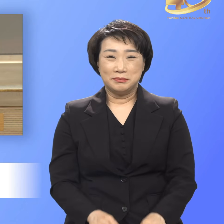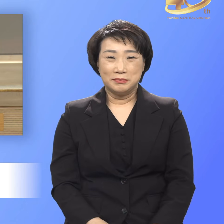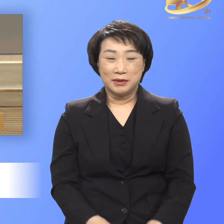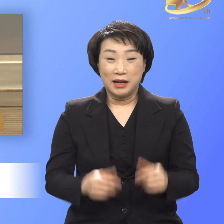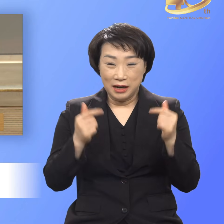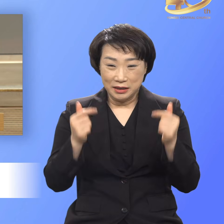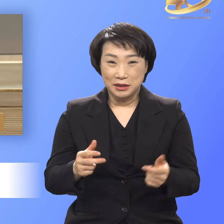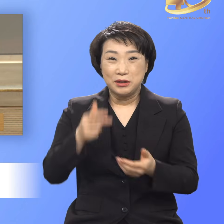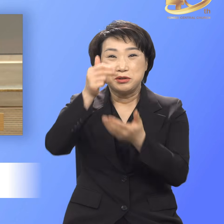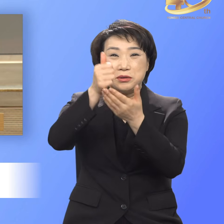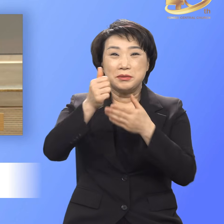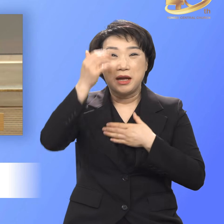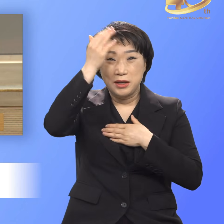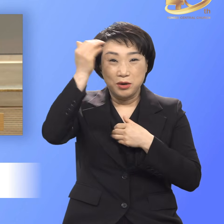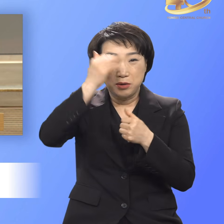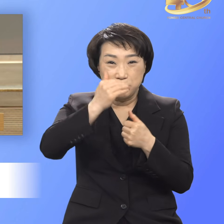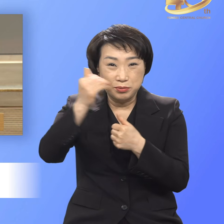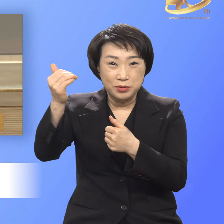언제나 주님이 부르면